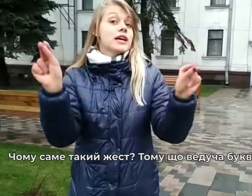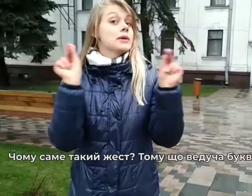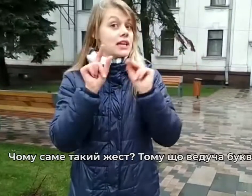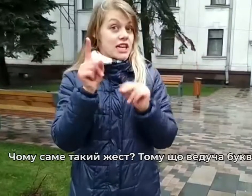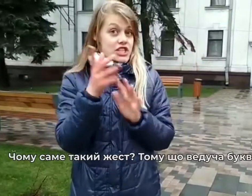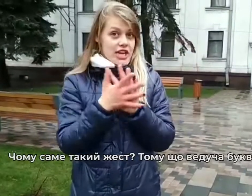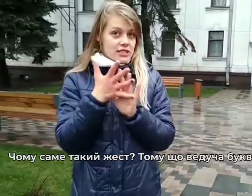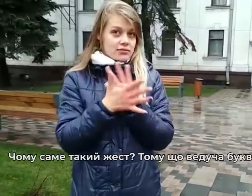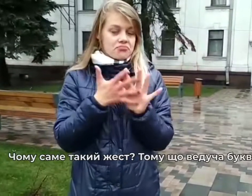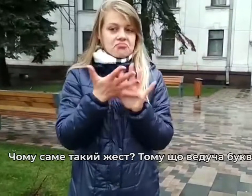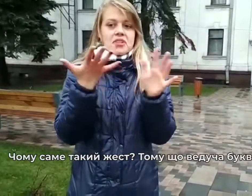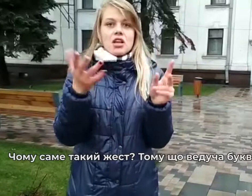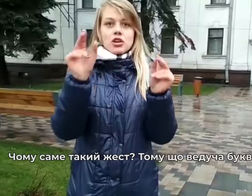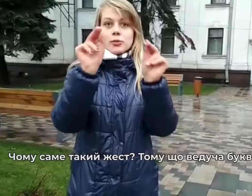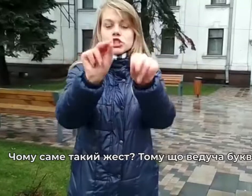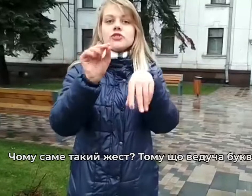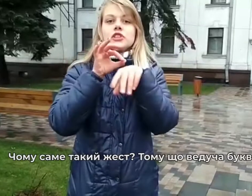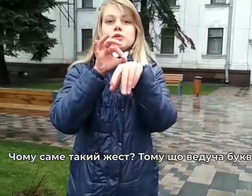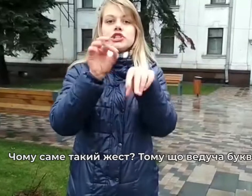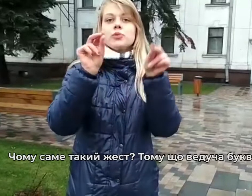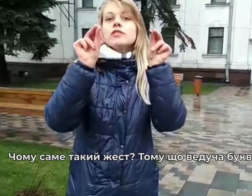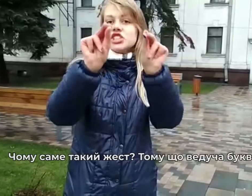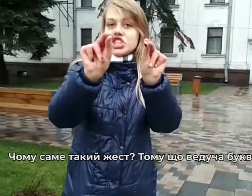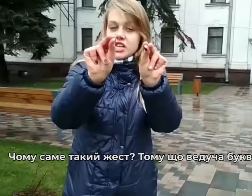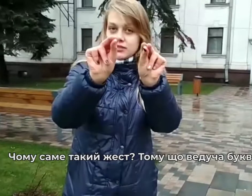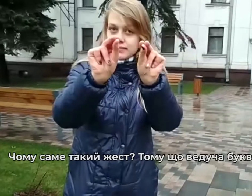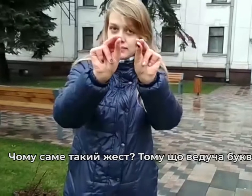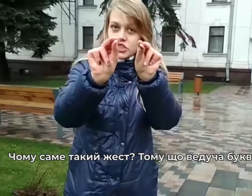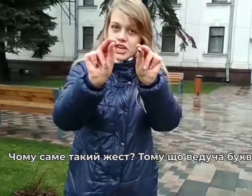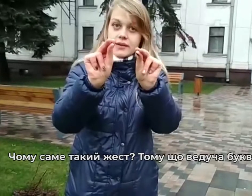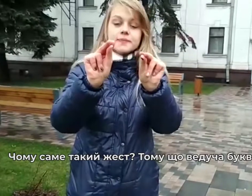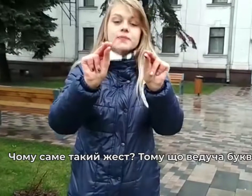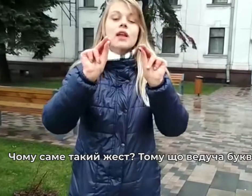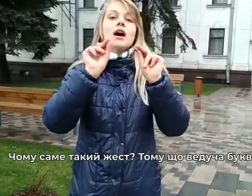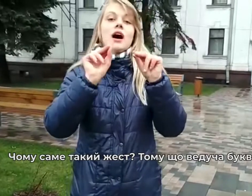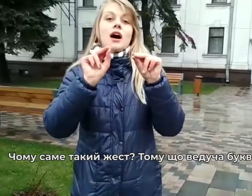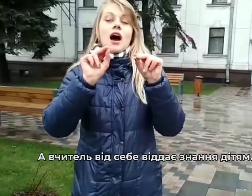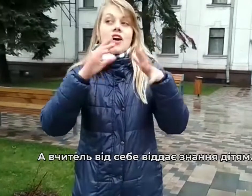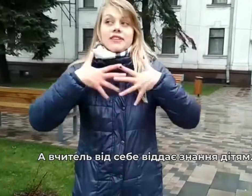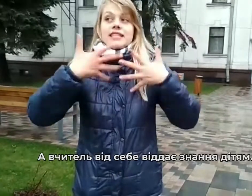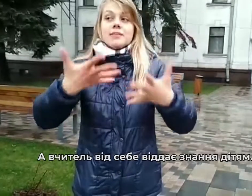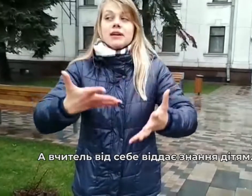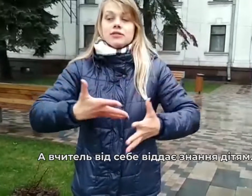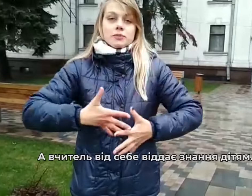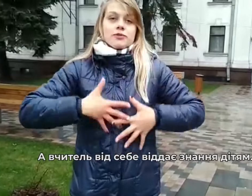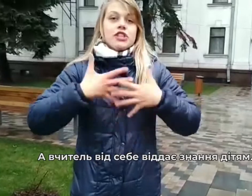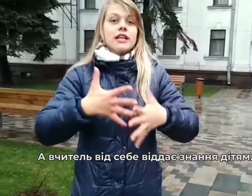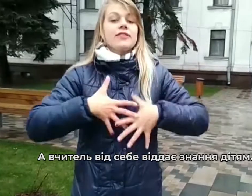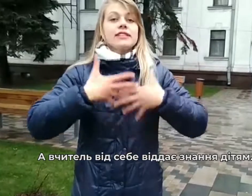саме такий жест? Тому що ведуща буква ЧЕ. ЧЕ. А від себе, тобто вчитель від